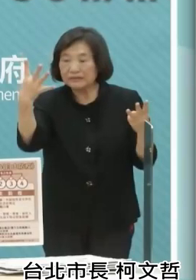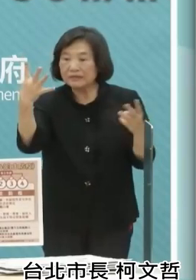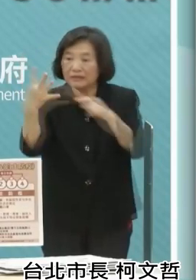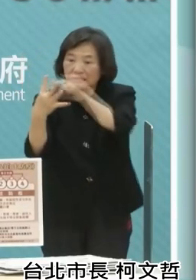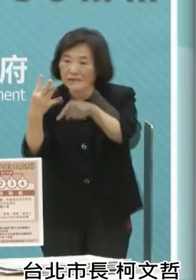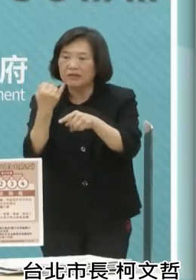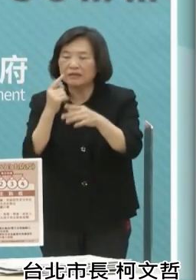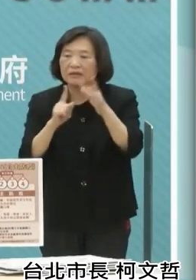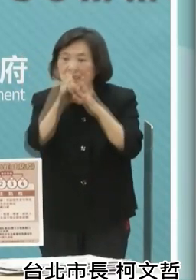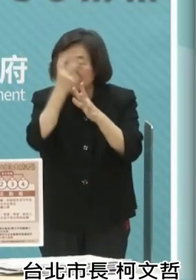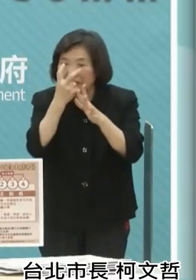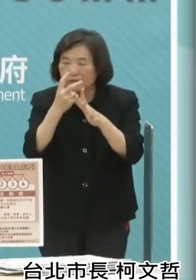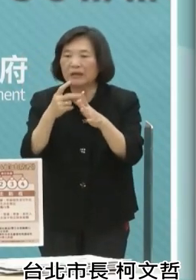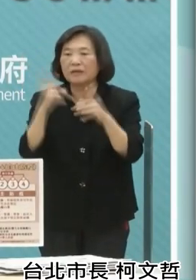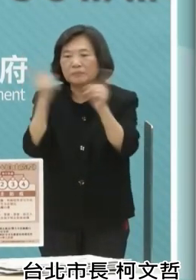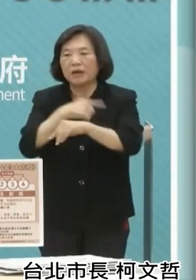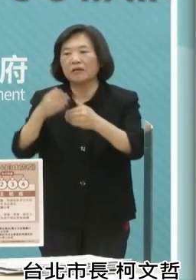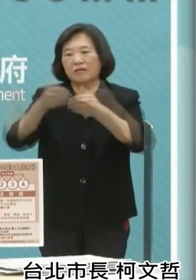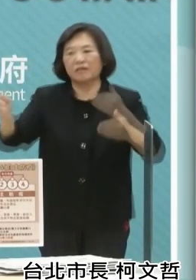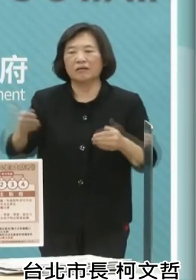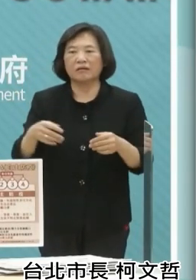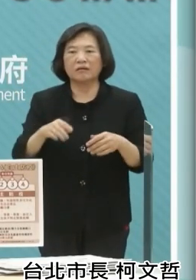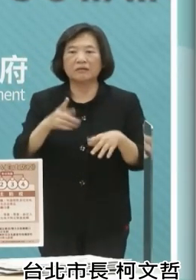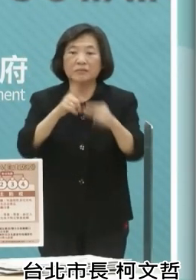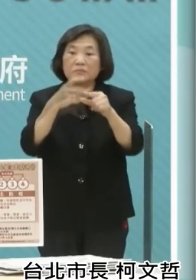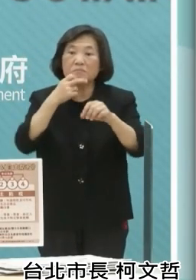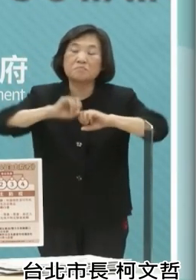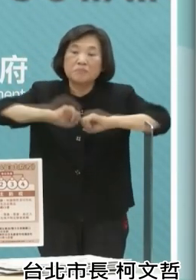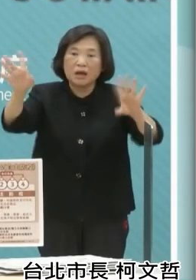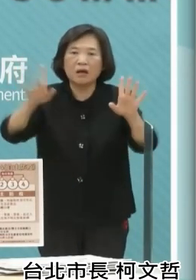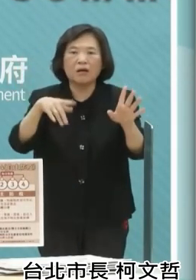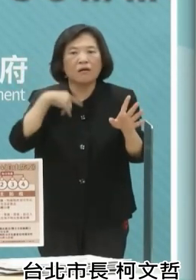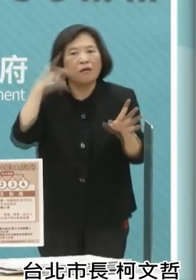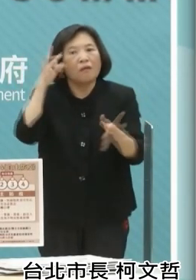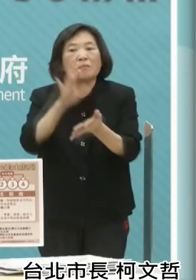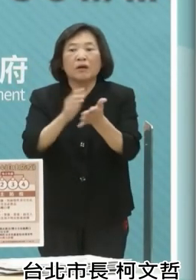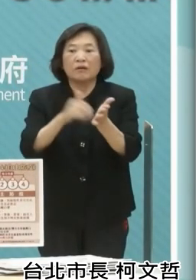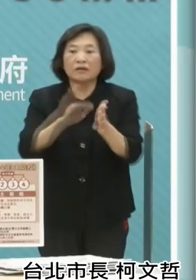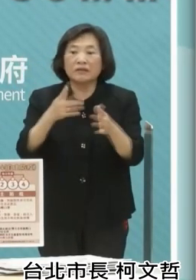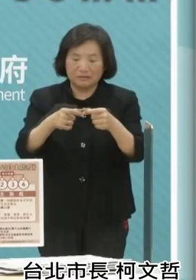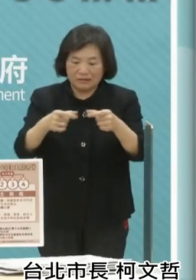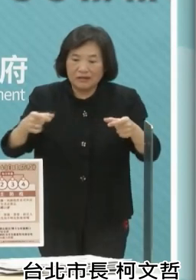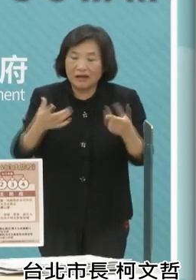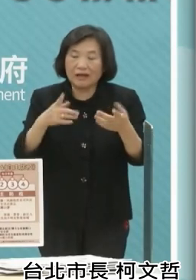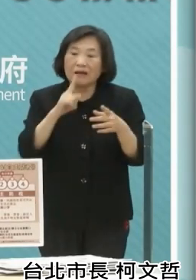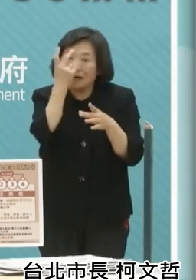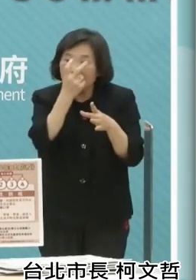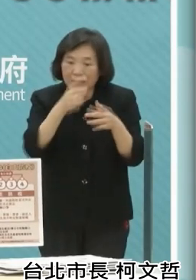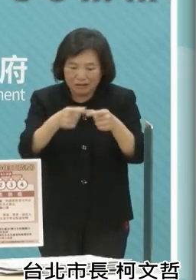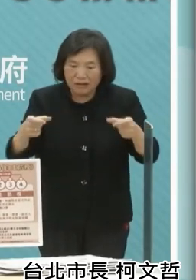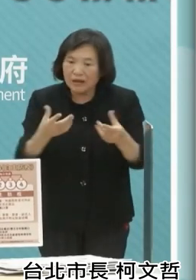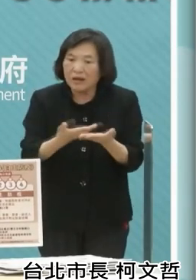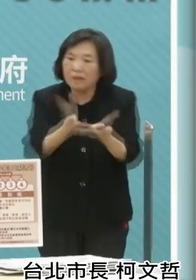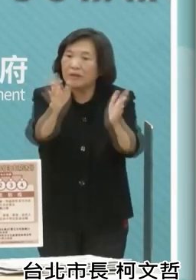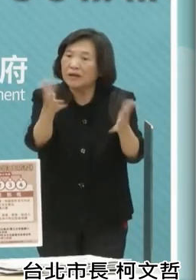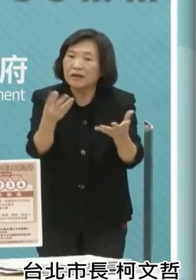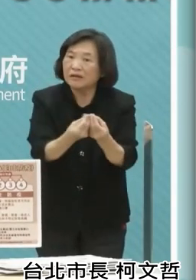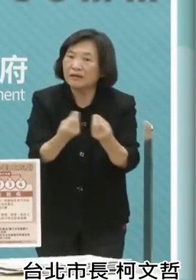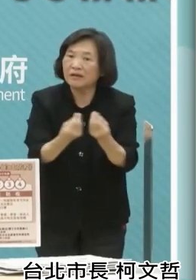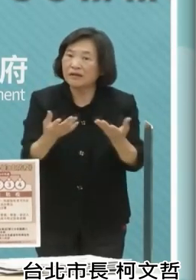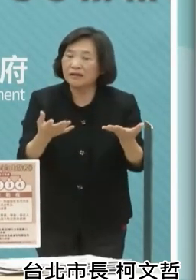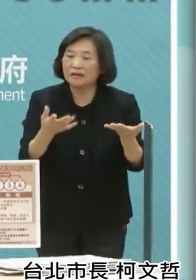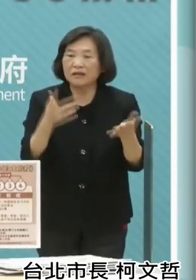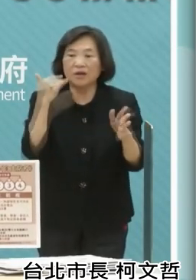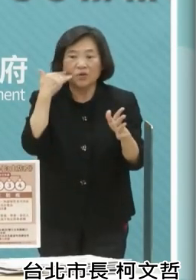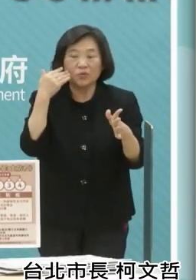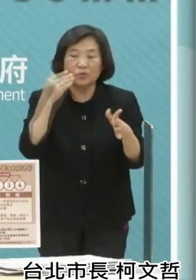离，不是这样的哦。命令下很容易的哈，你这个快筛剂要怎么送到被隔离的人手中？第一点呢，如何